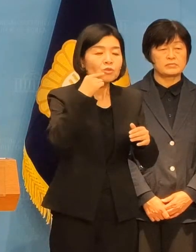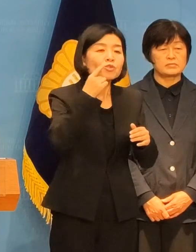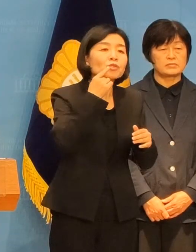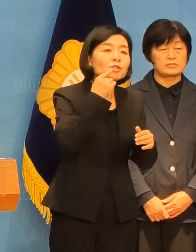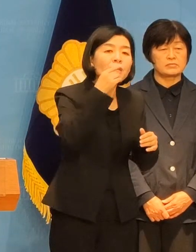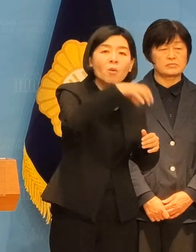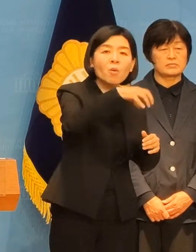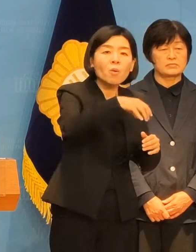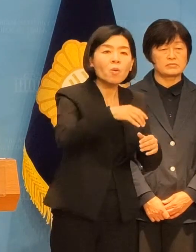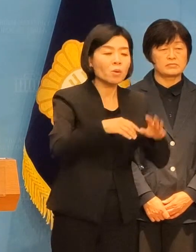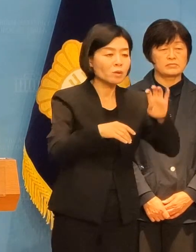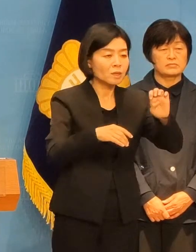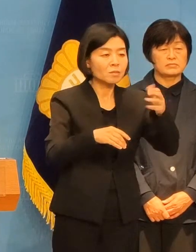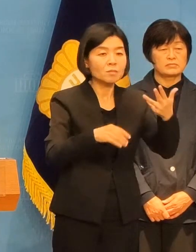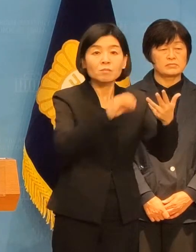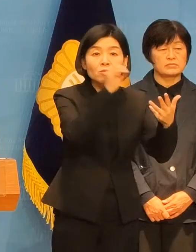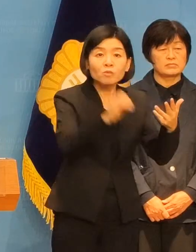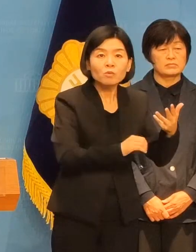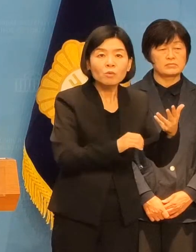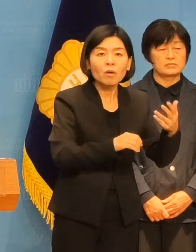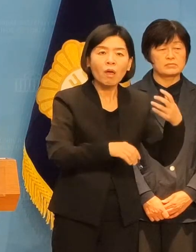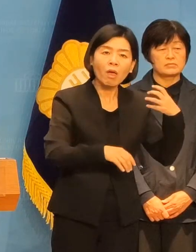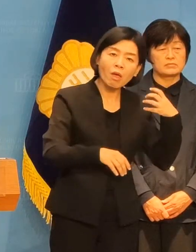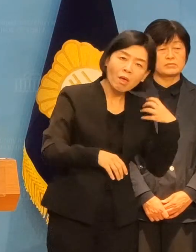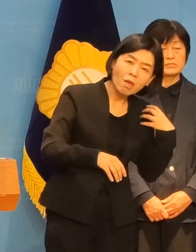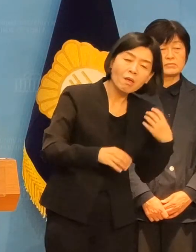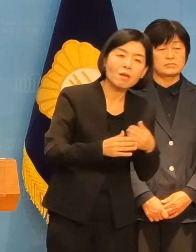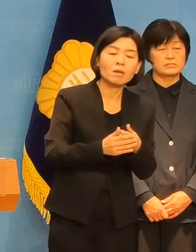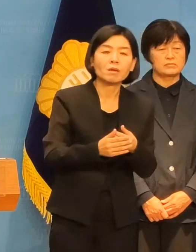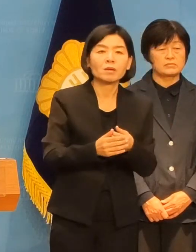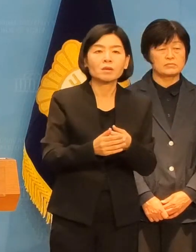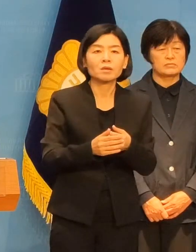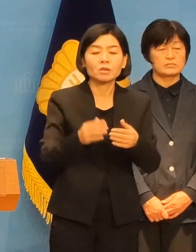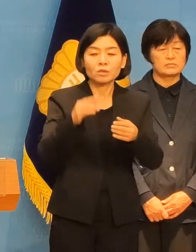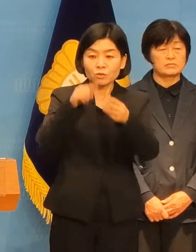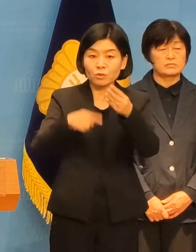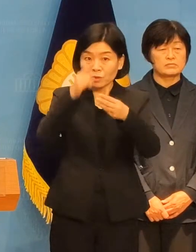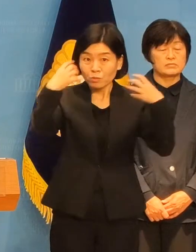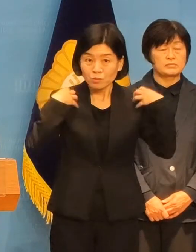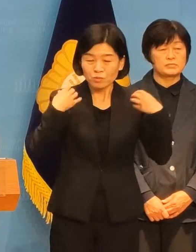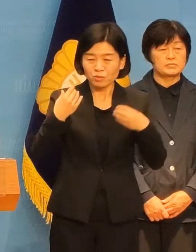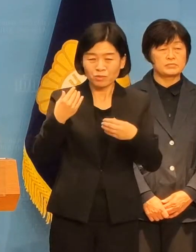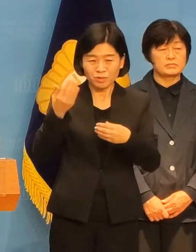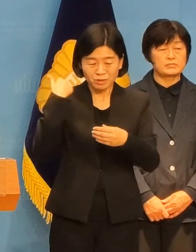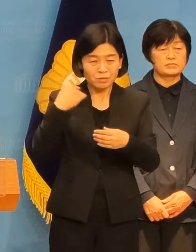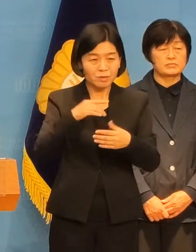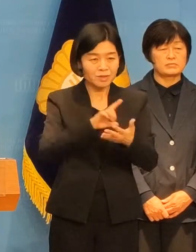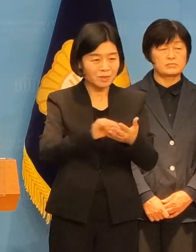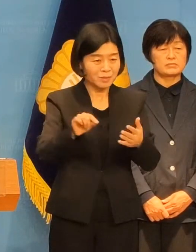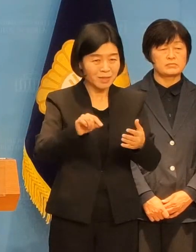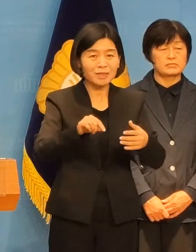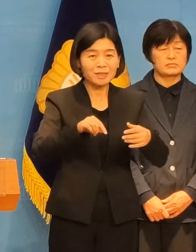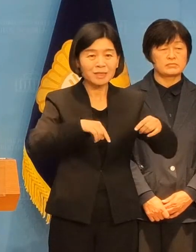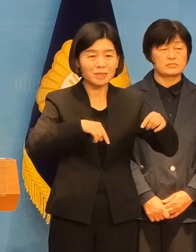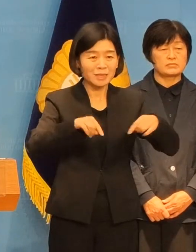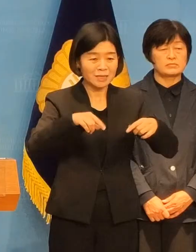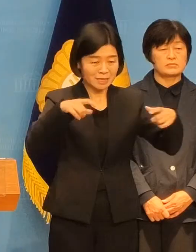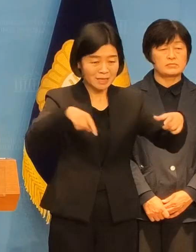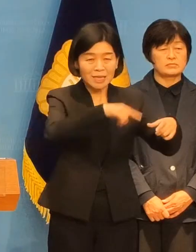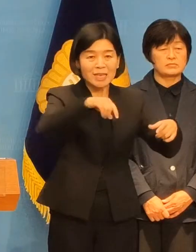분담 비율을 떠안게 되었습니다. 윤석열 정부의 일방적인 지자체 예산 삭감 이후